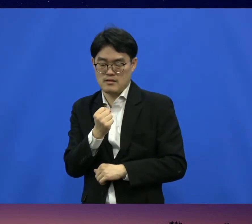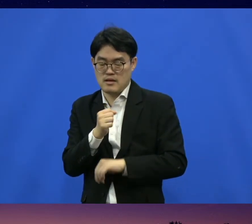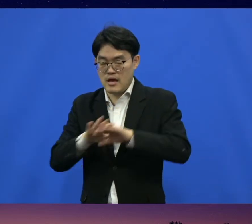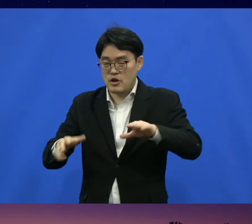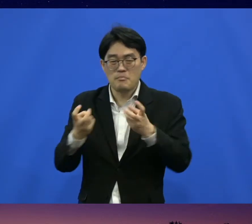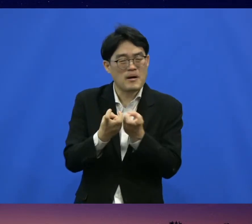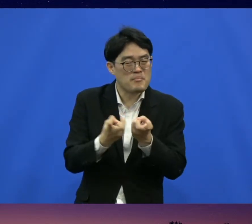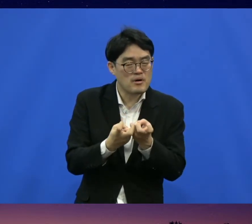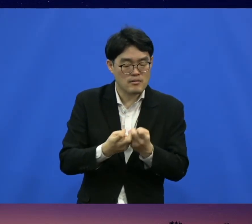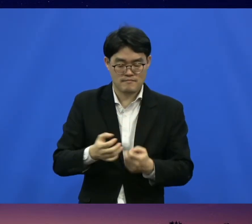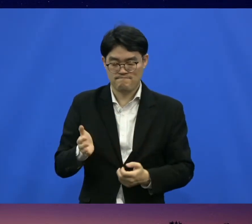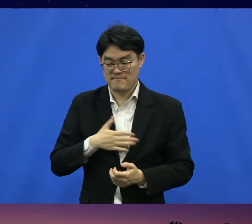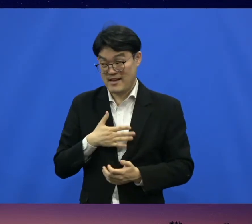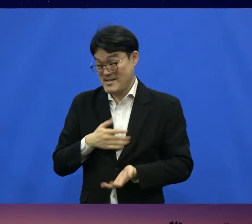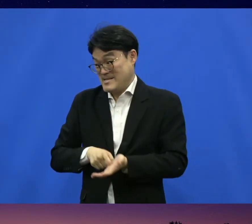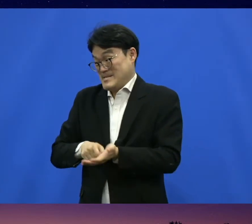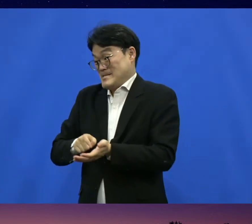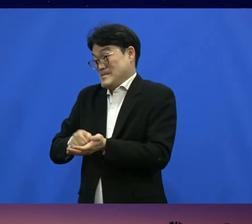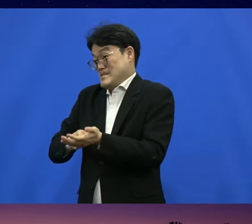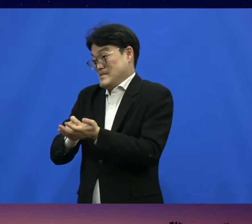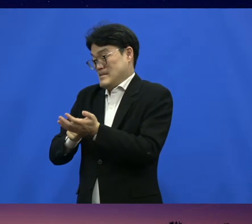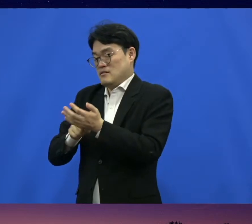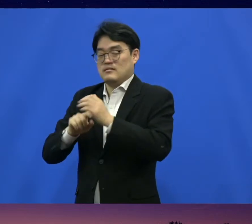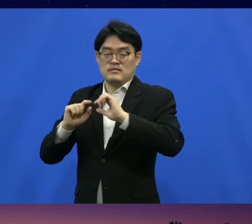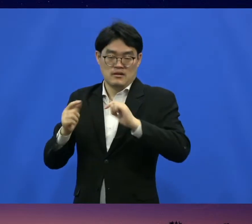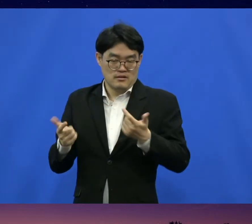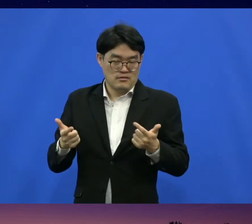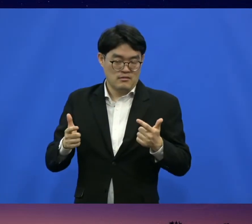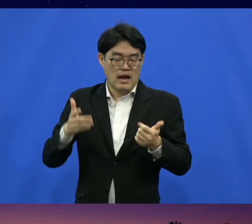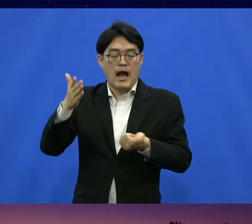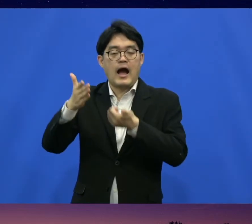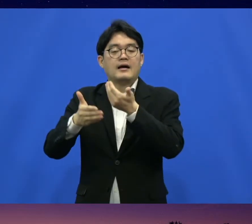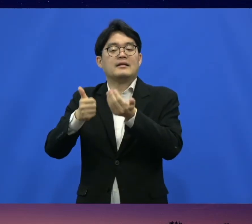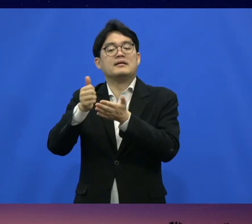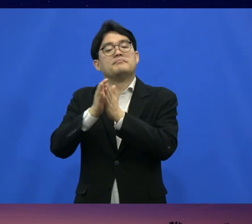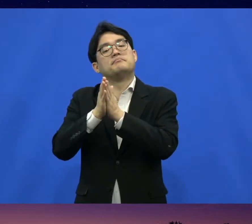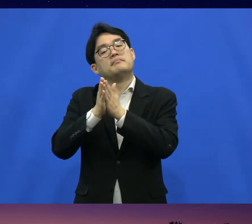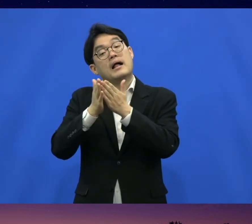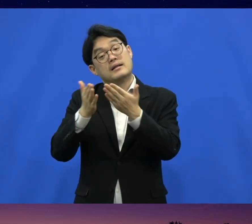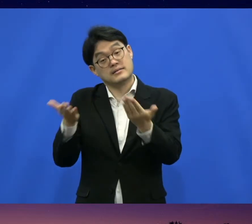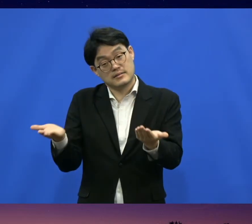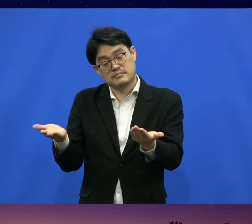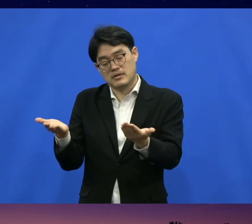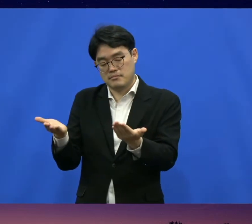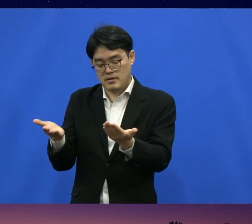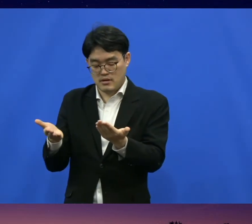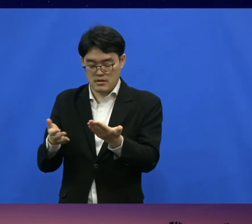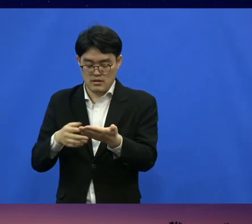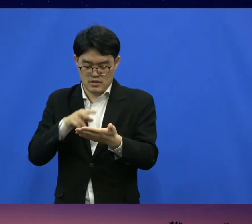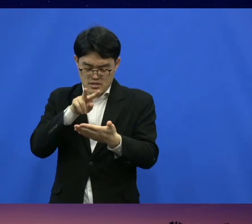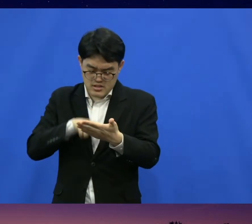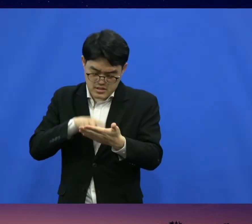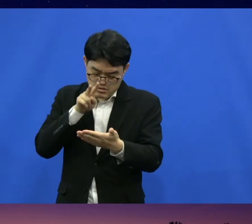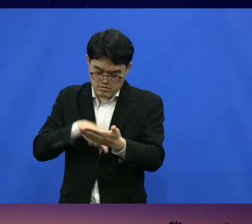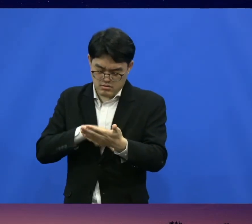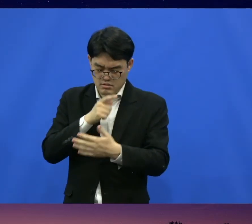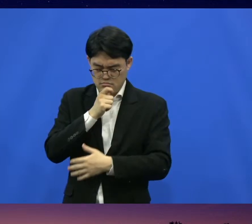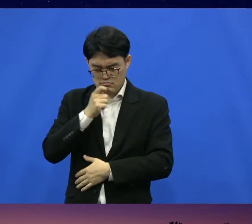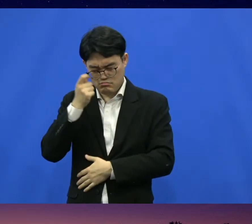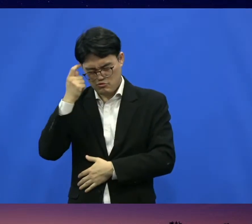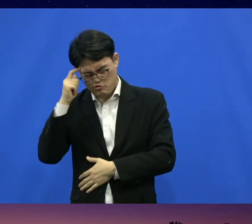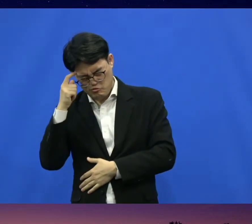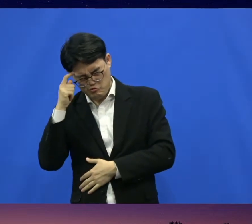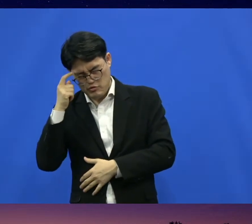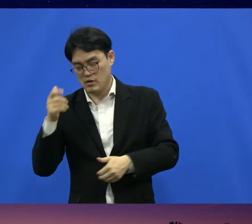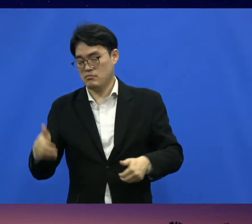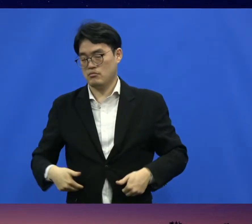우리의 방법을 강구하는 게 아니에요. 말씀 앞에서 시간을 보내는 거예요. 여러분, 큐티하는 거, 여러분